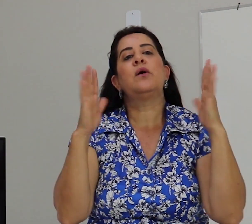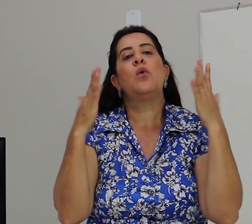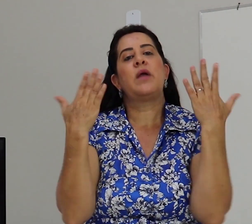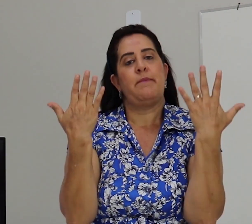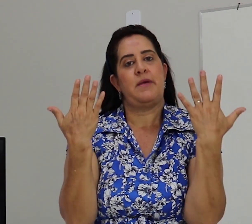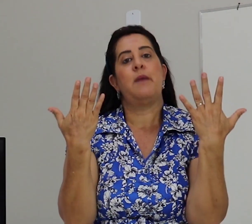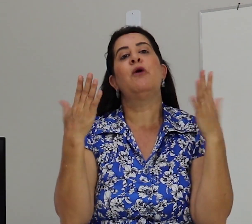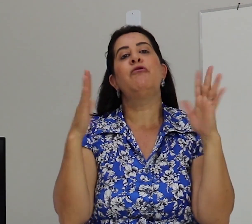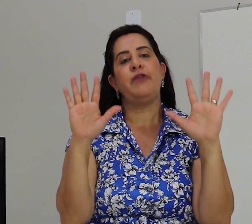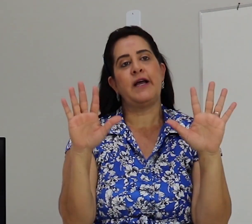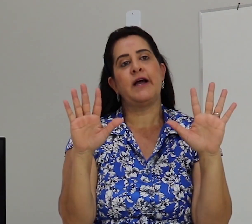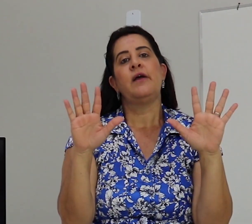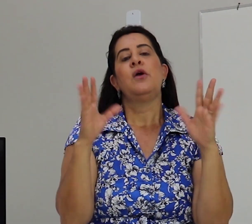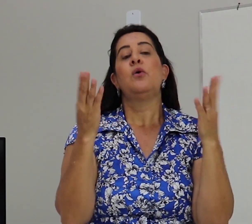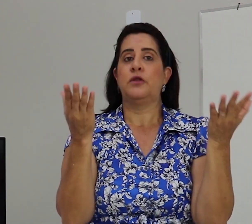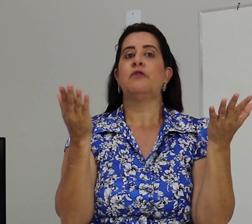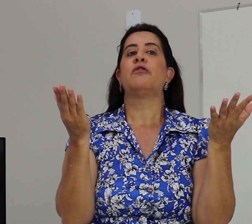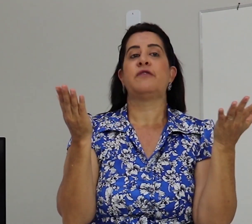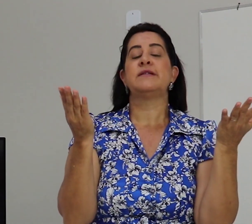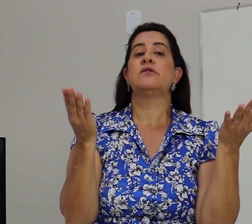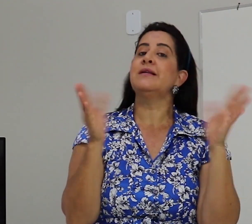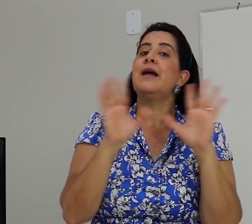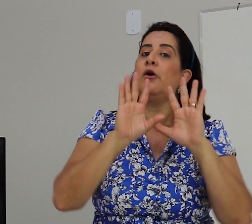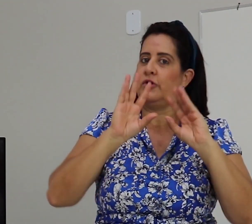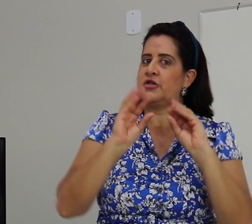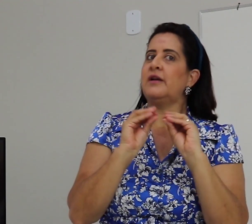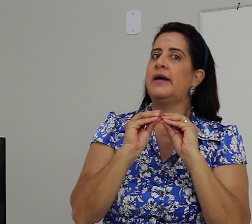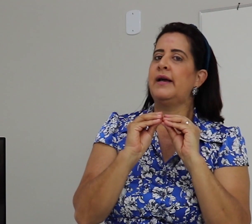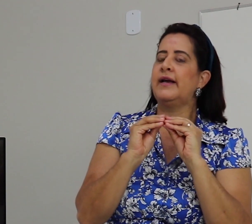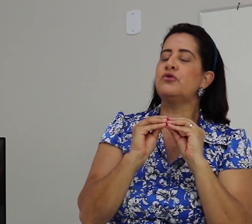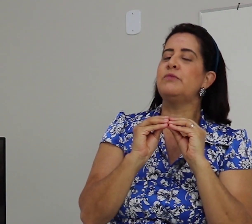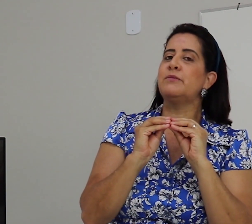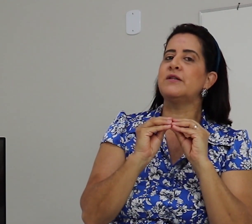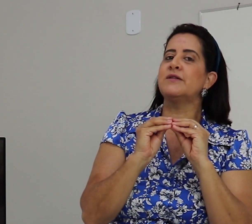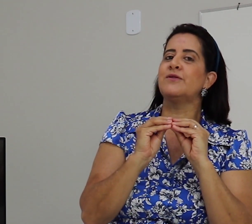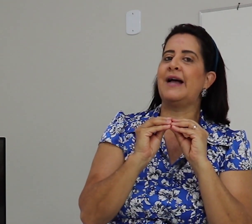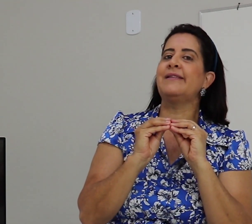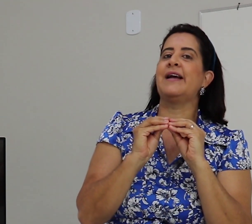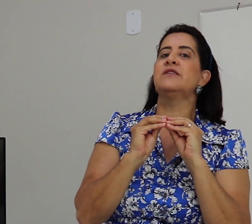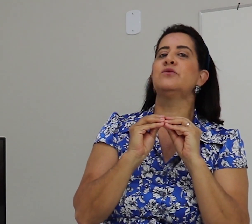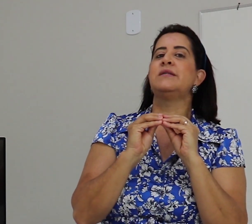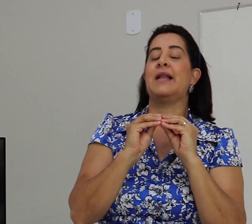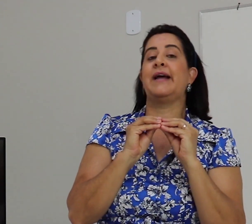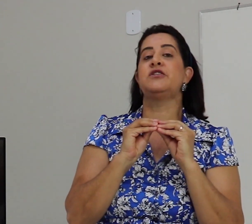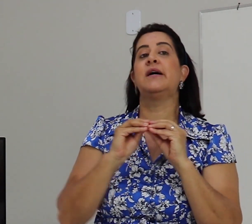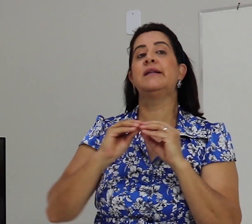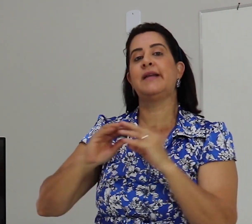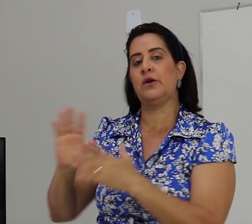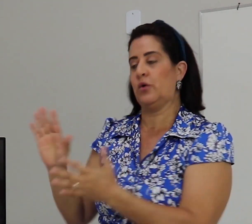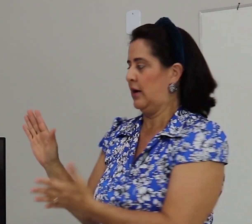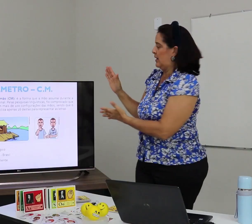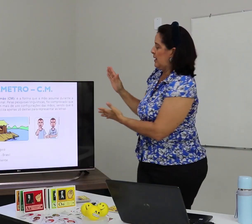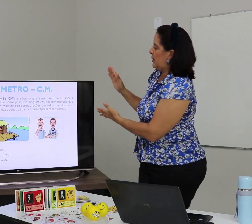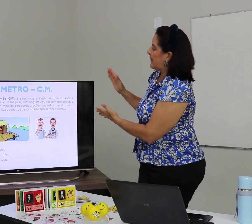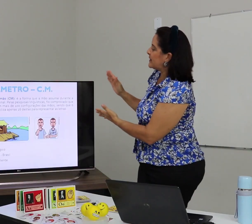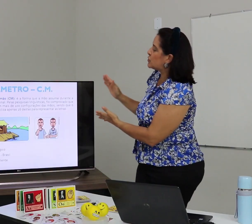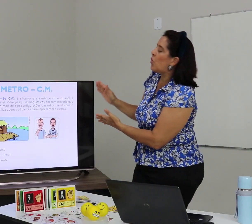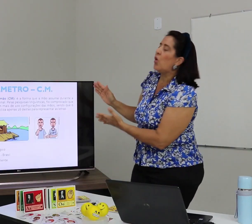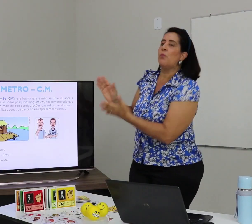com que a minha mão fica quando eu for fazer o sinal. Nós já resumimos isso lá atrás no slide anterior. Mas